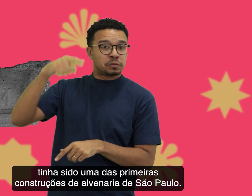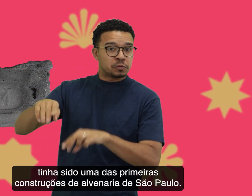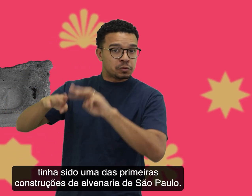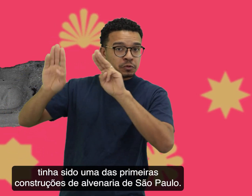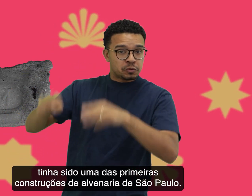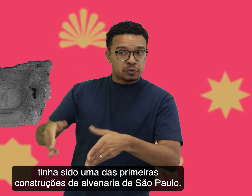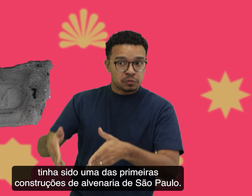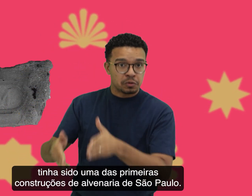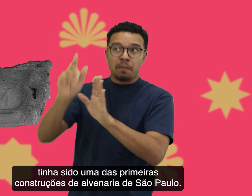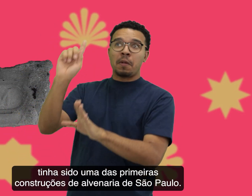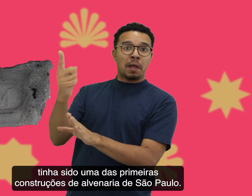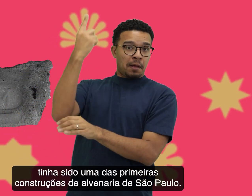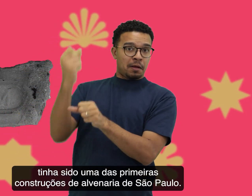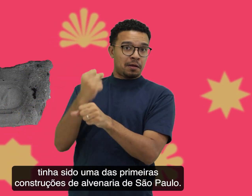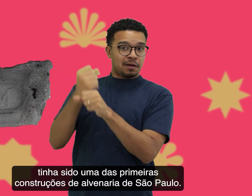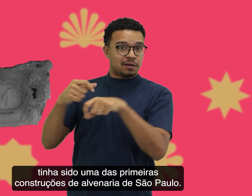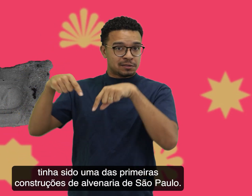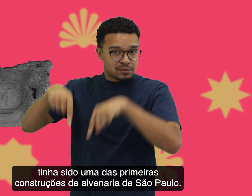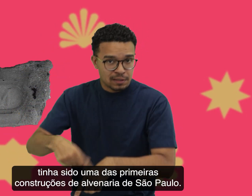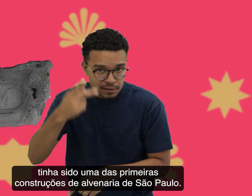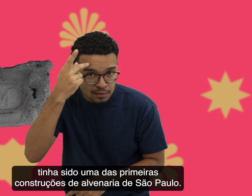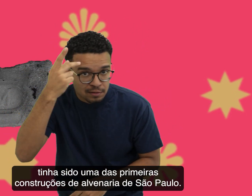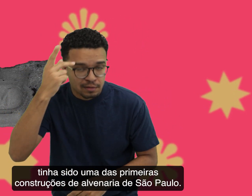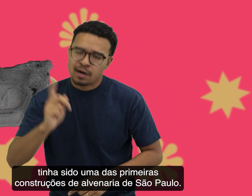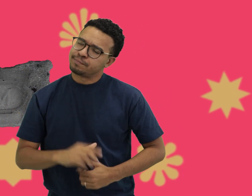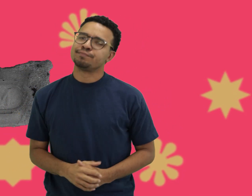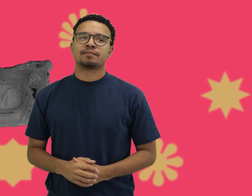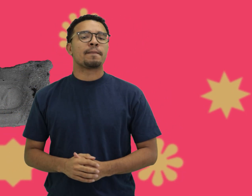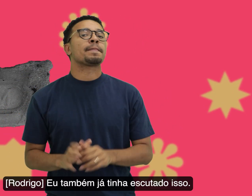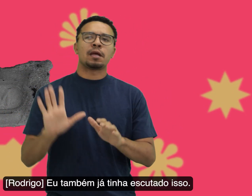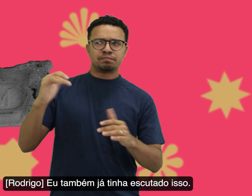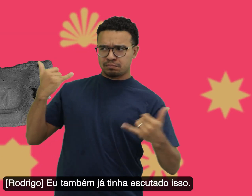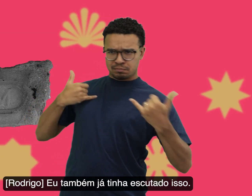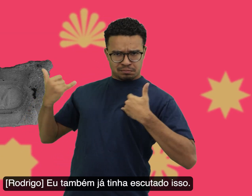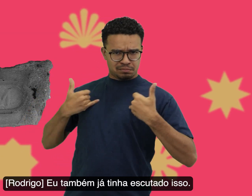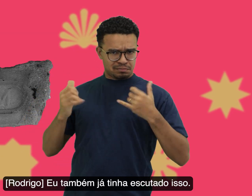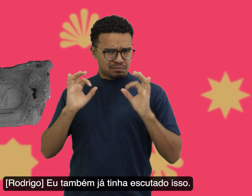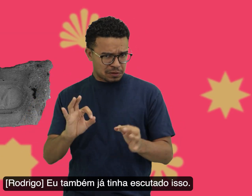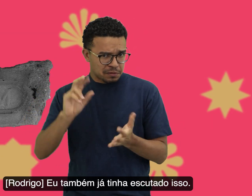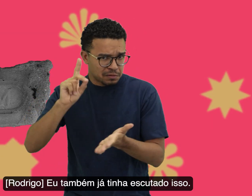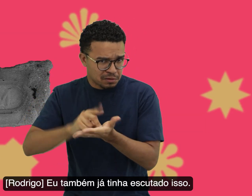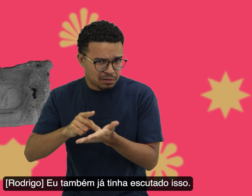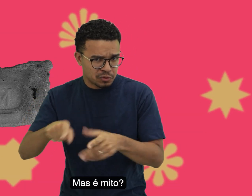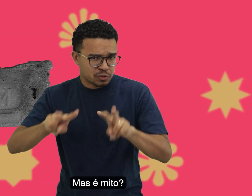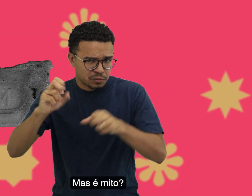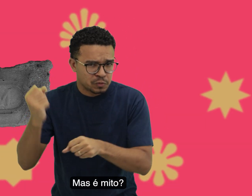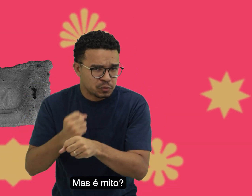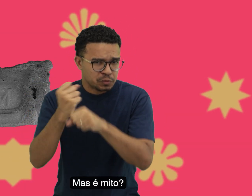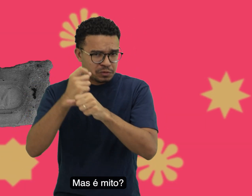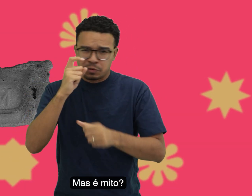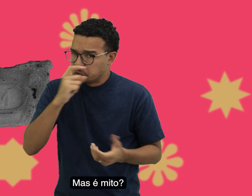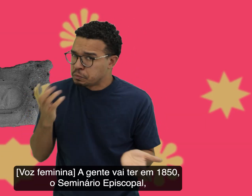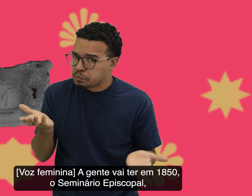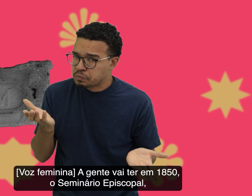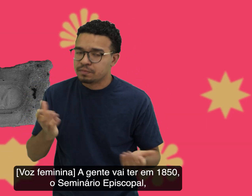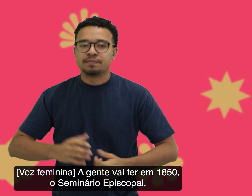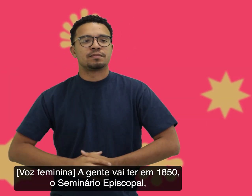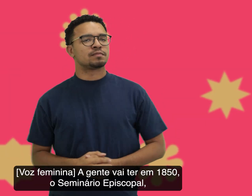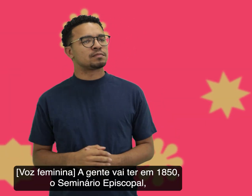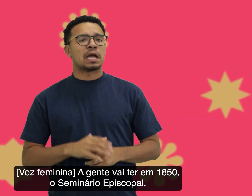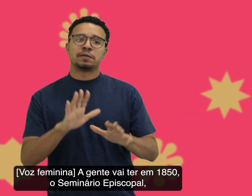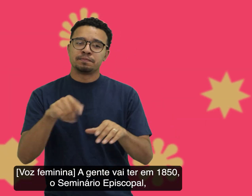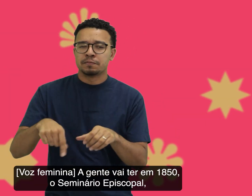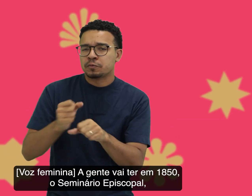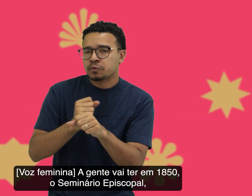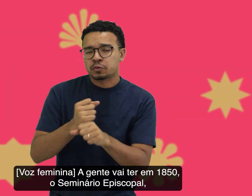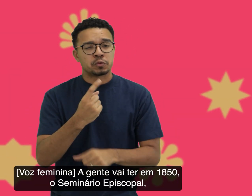achava que o museu tinha sido uma das primeiras construções de alvenaria de São Paulo. Eu também já tinha escutado isso, mas é mito? A